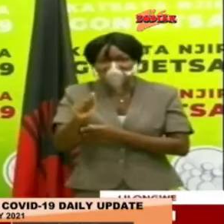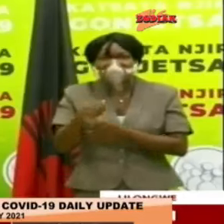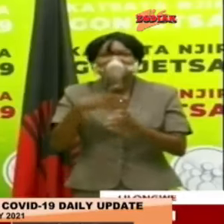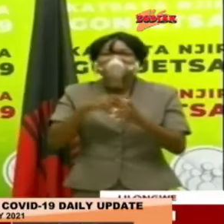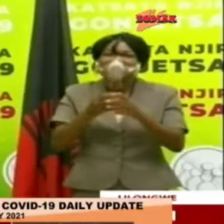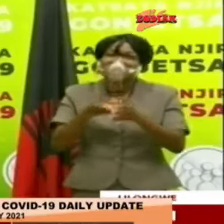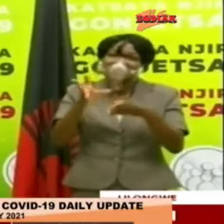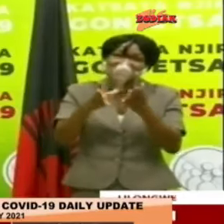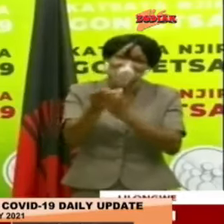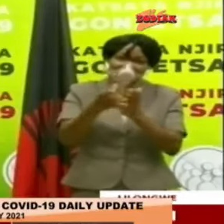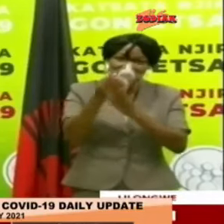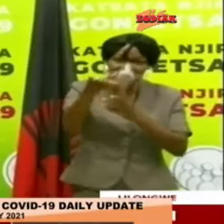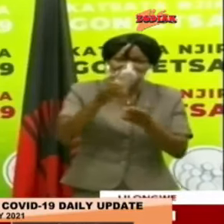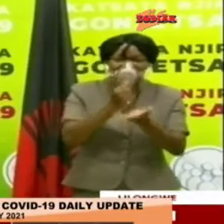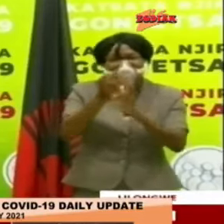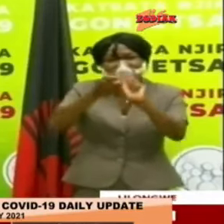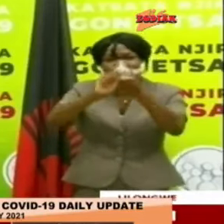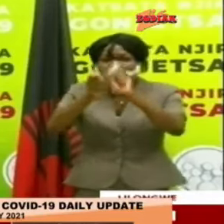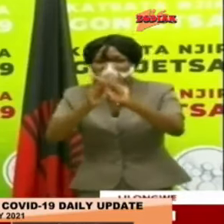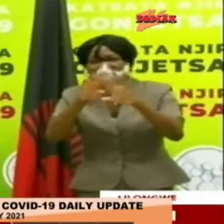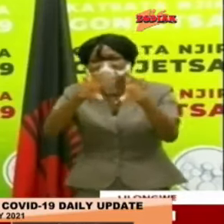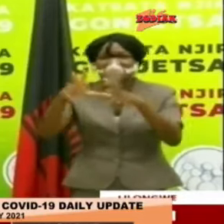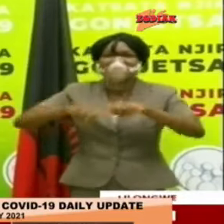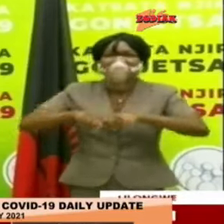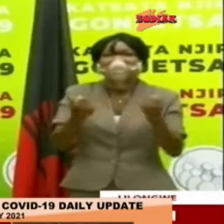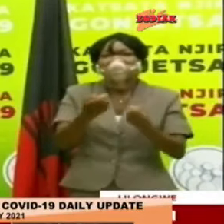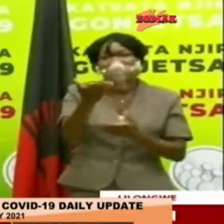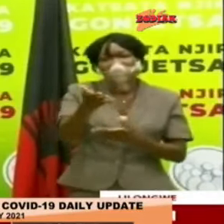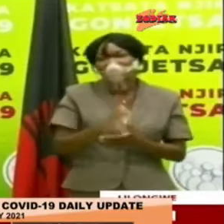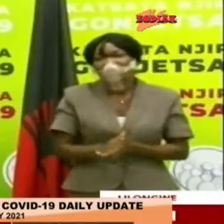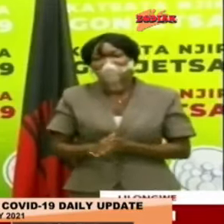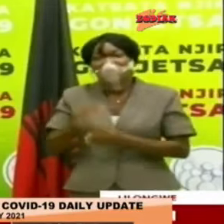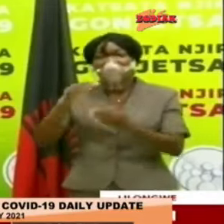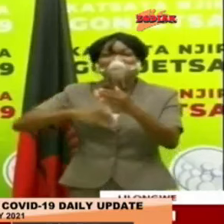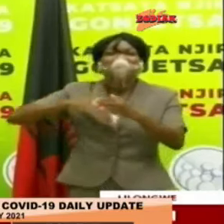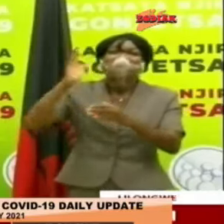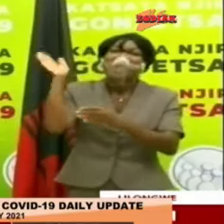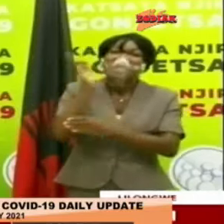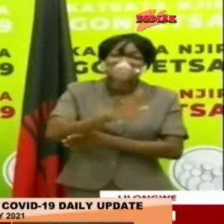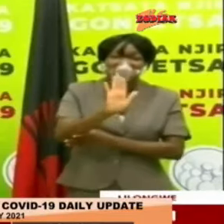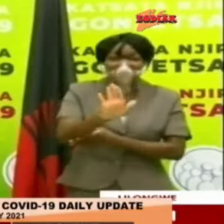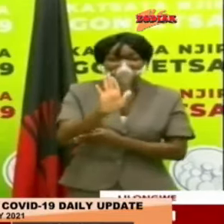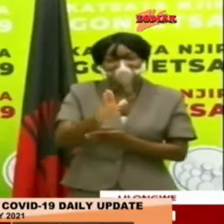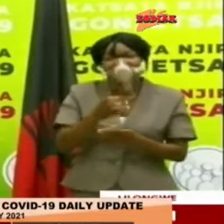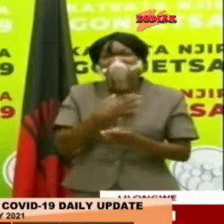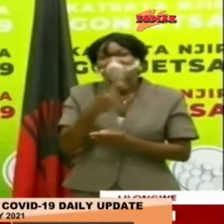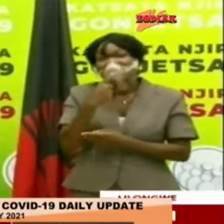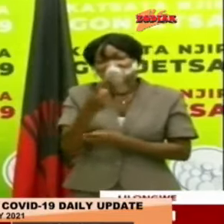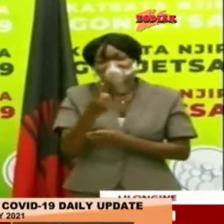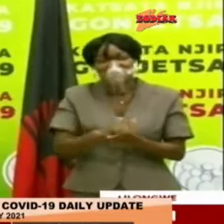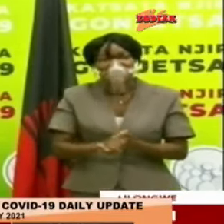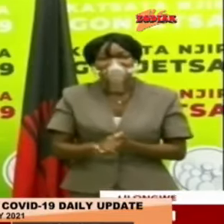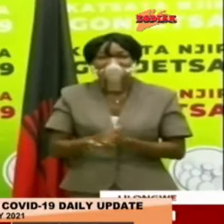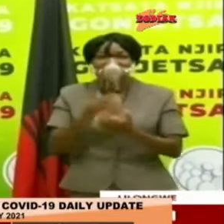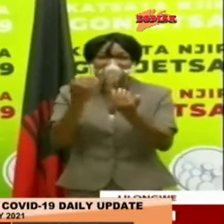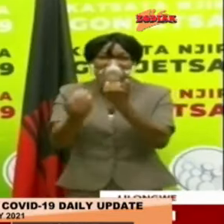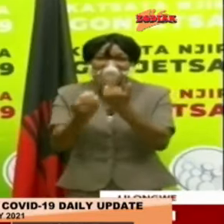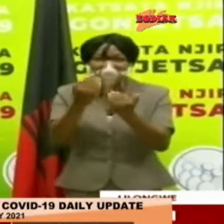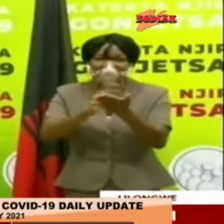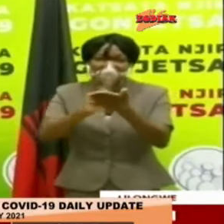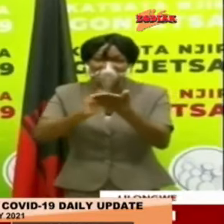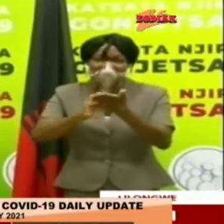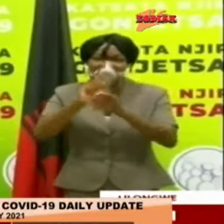pomalizira pempeni ndimafuna ndinene kuti paja anthu a form 4 amene amalemba maisa MCE ena